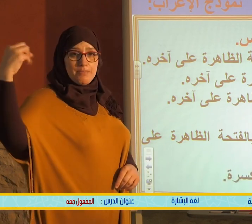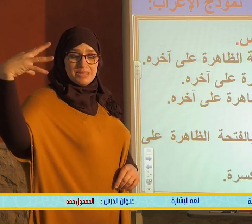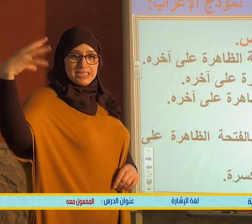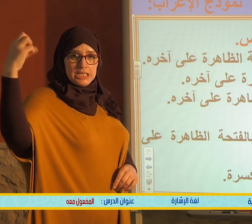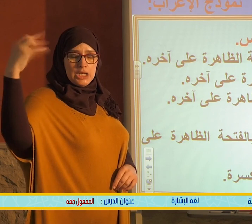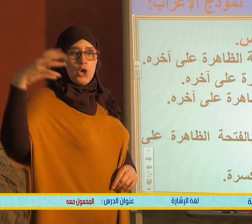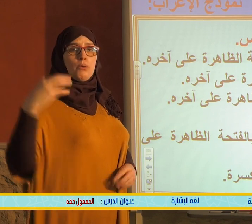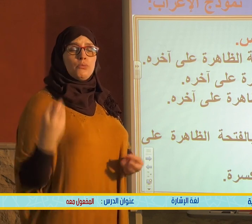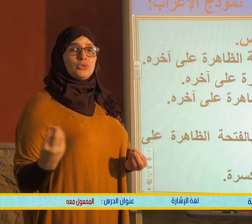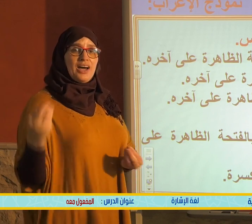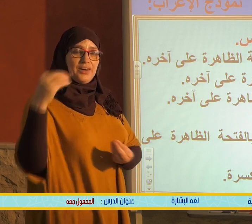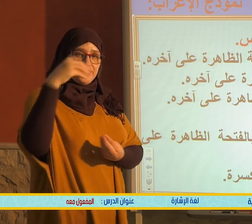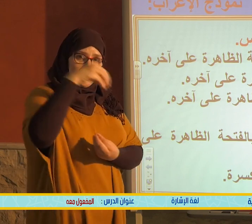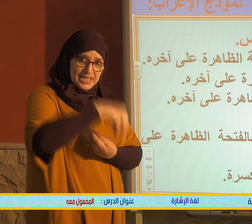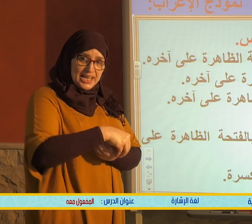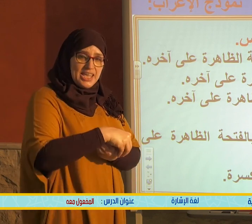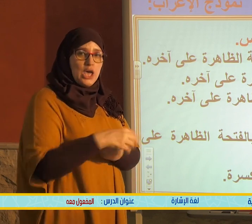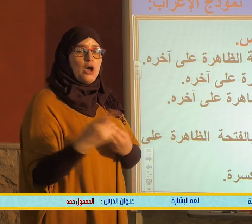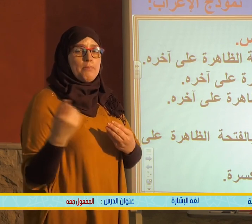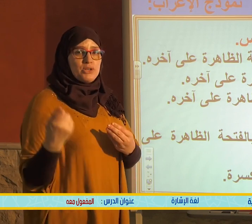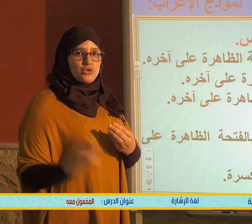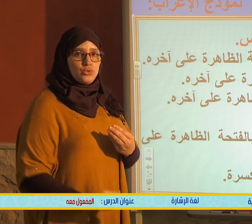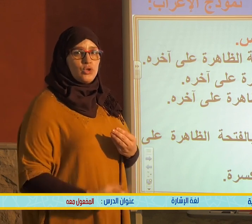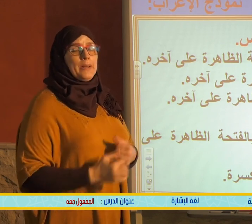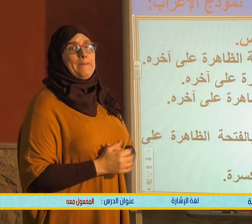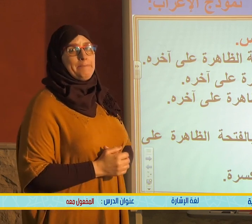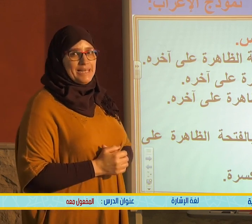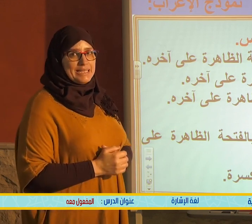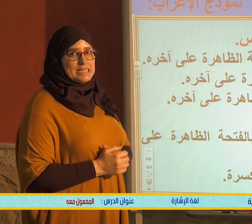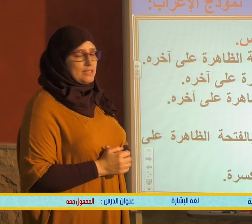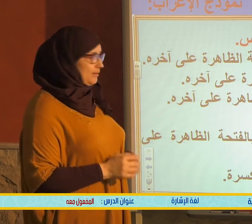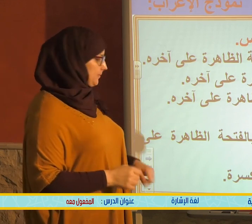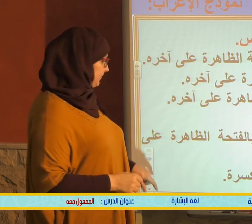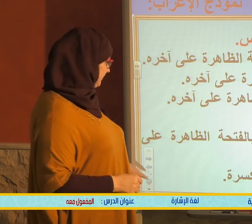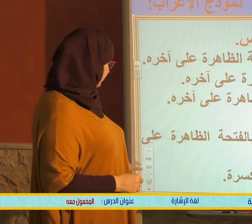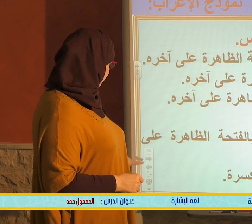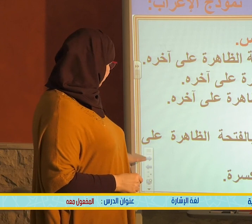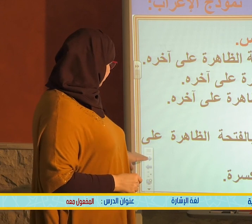الشمس مضاف إليه مجرور بالكسرة.